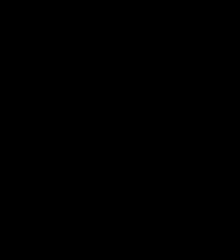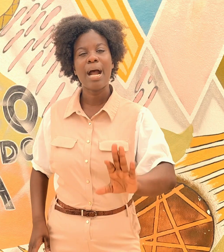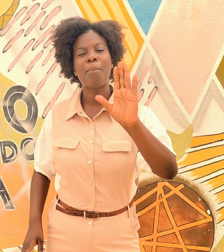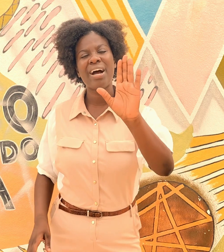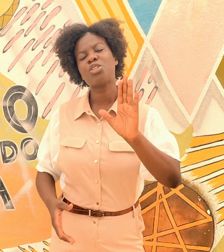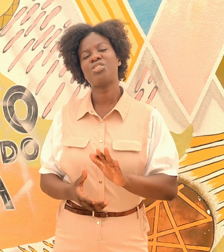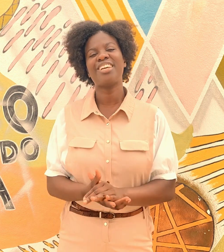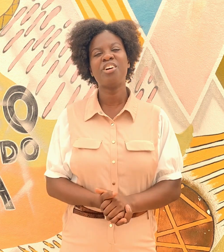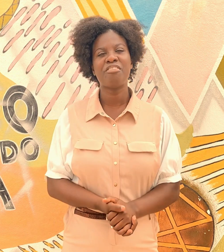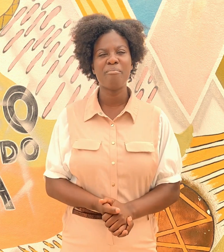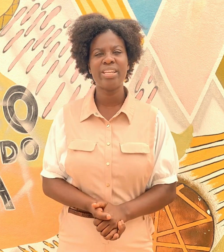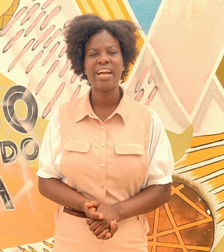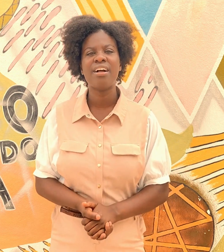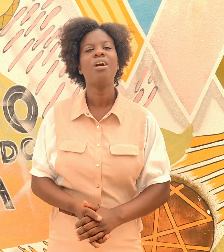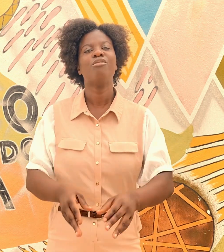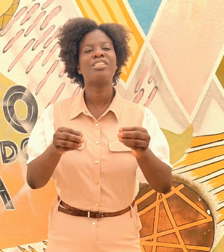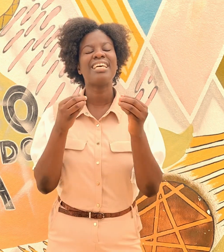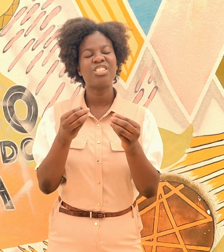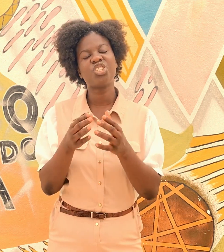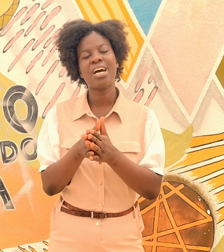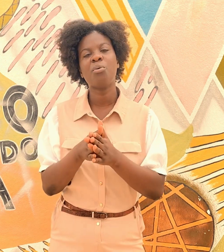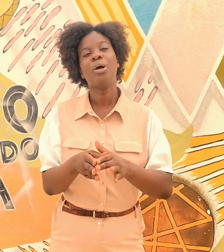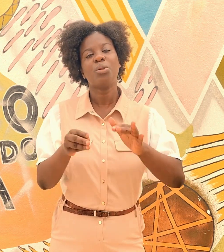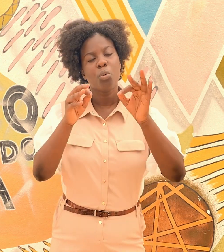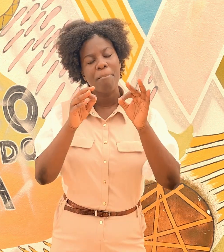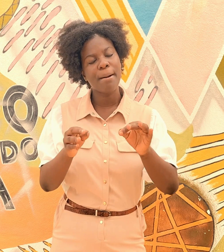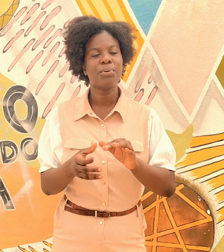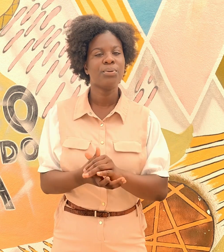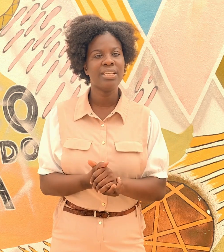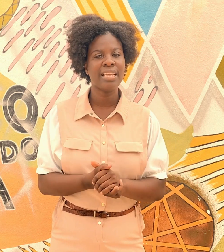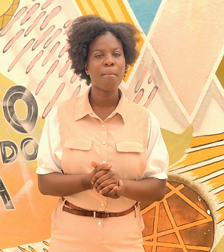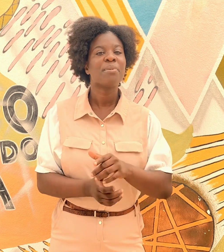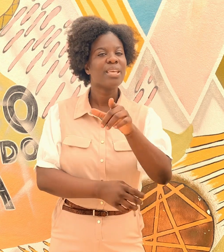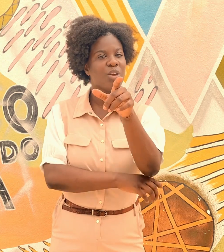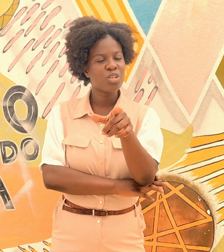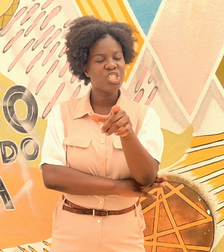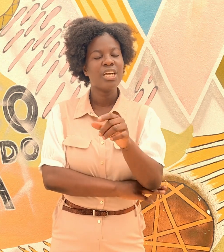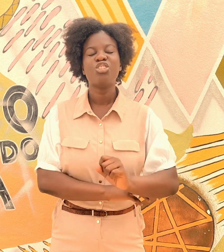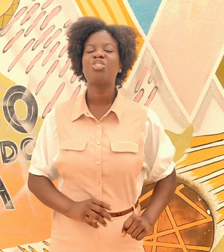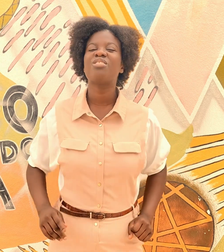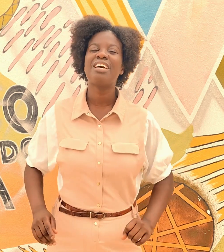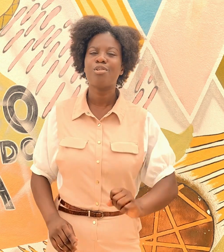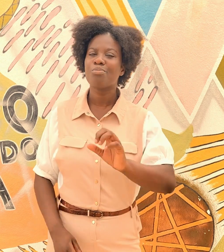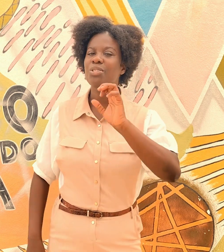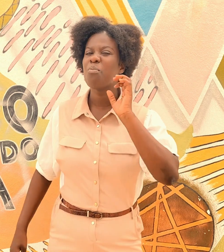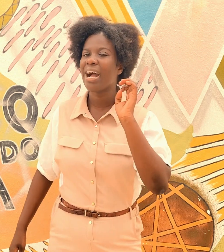A paz do Senhor, família. Vocês estão no Papo do Dia. E hoje nós trouxemos mais uma